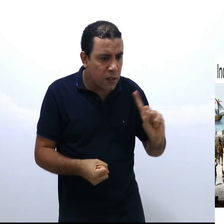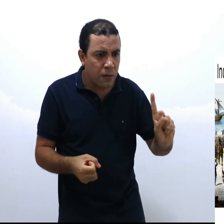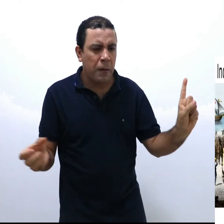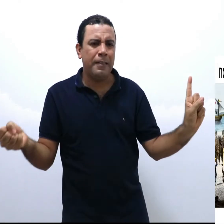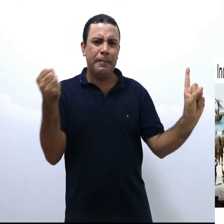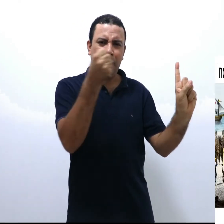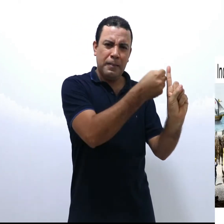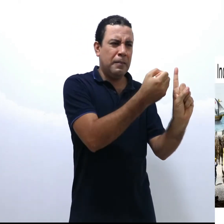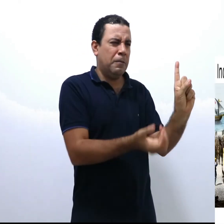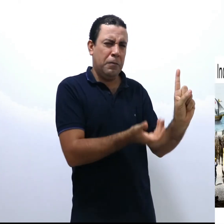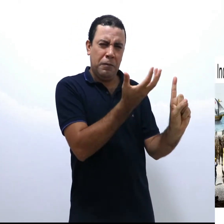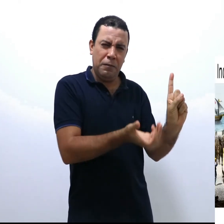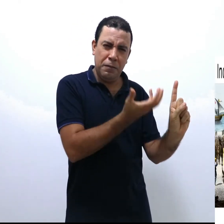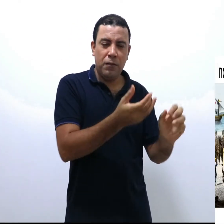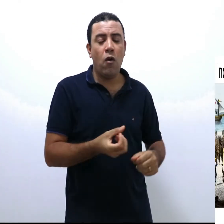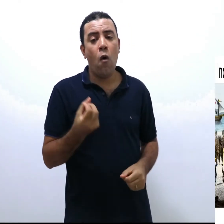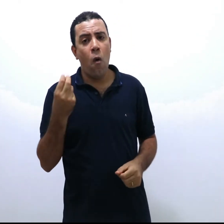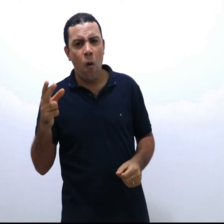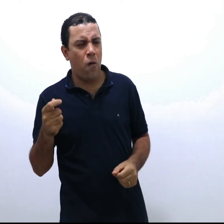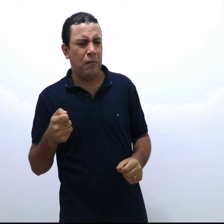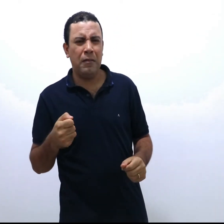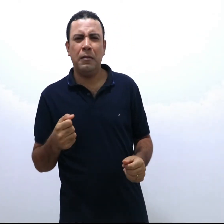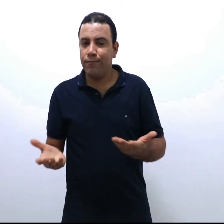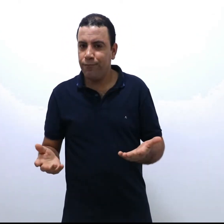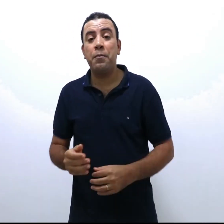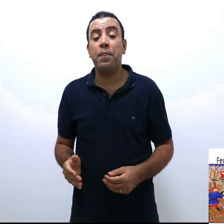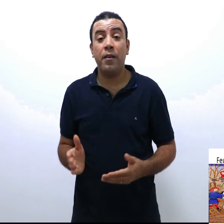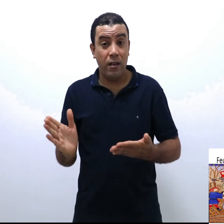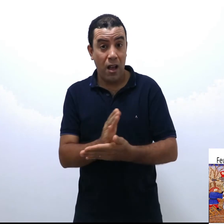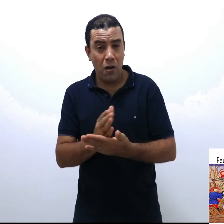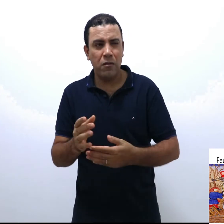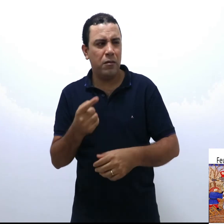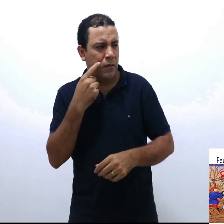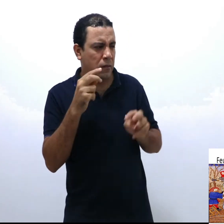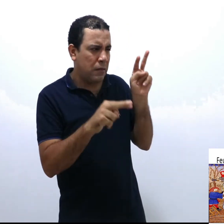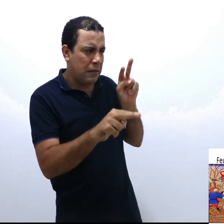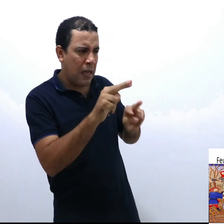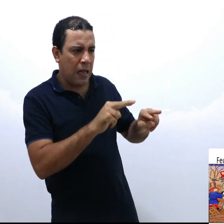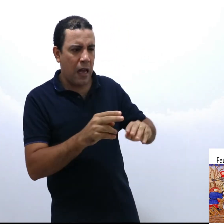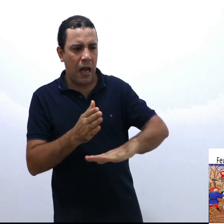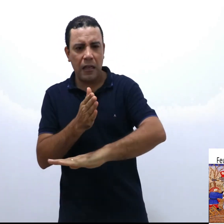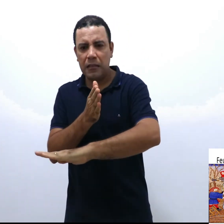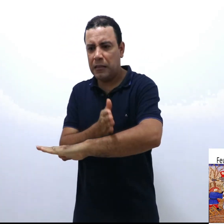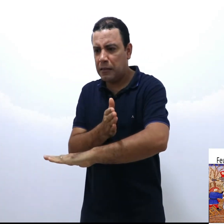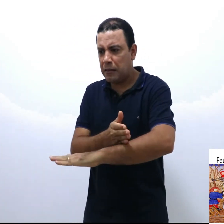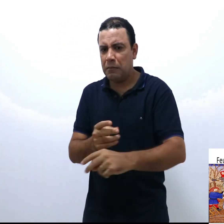religião católica. Quando não acontecia isso, as pessoas eram queimadas na fogueira. foi a